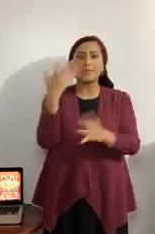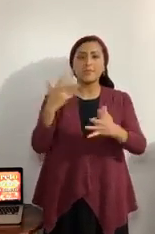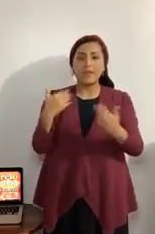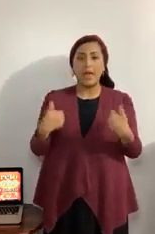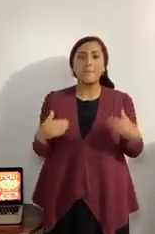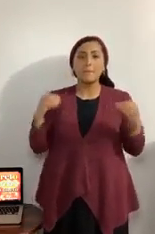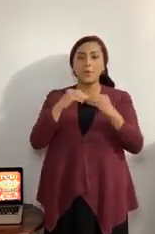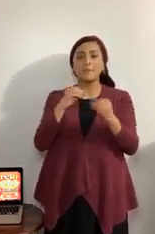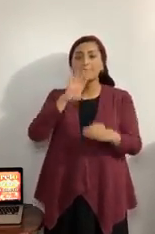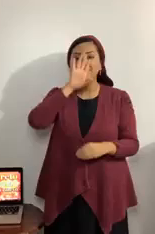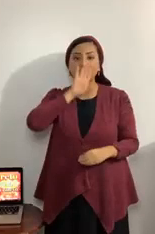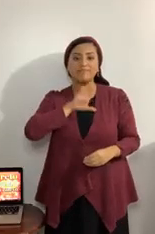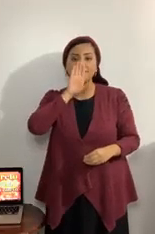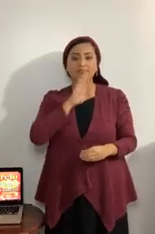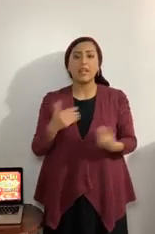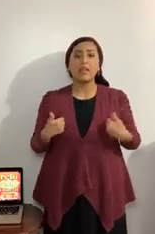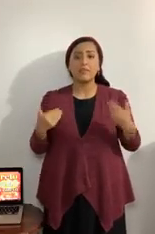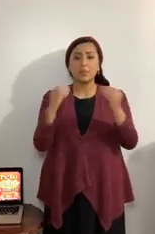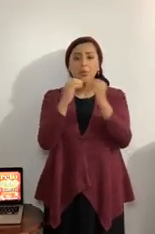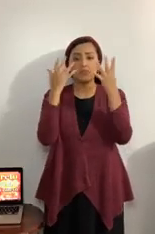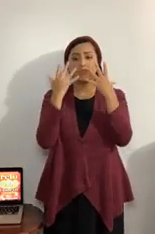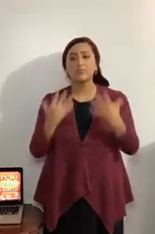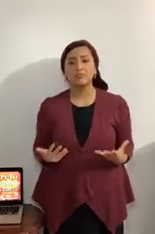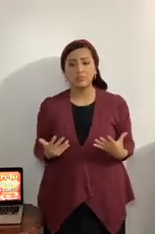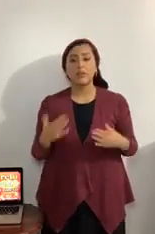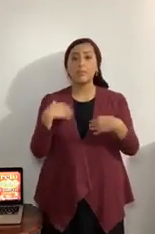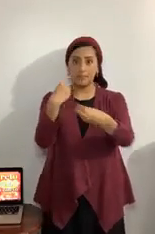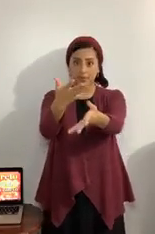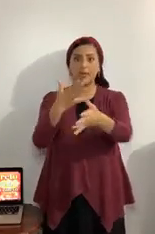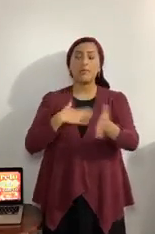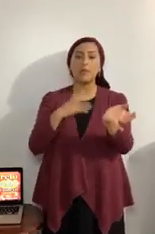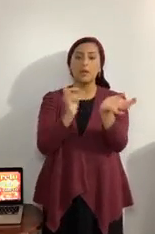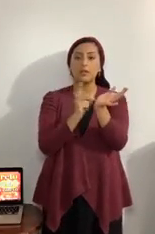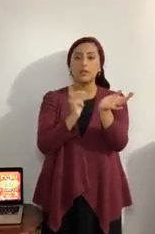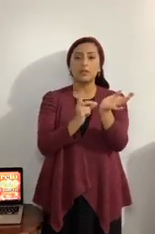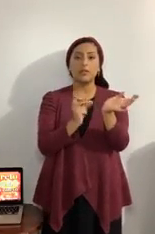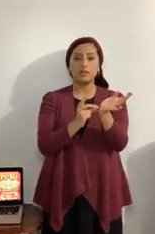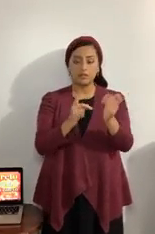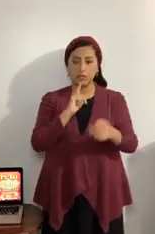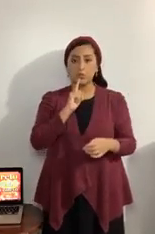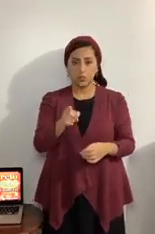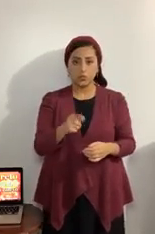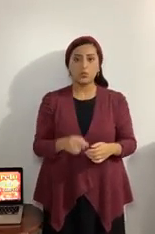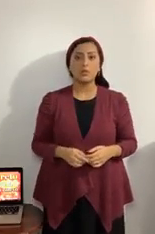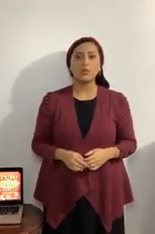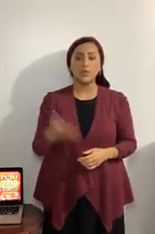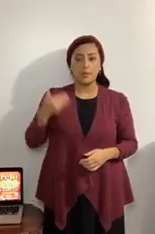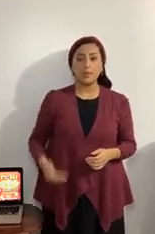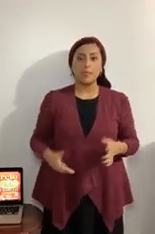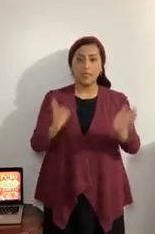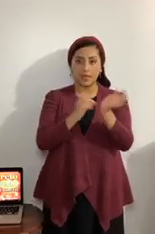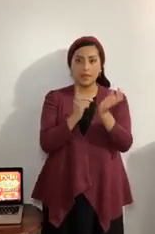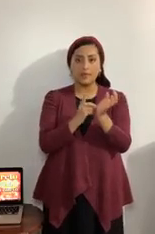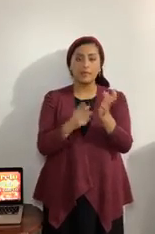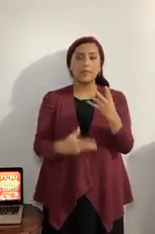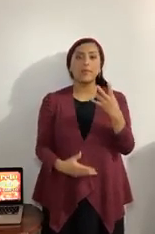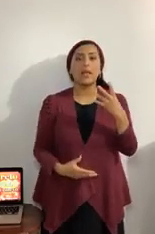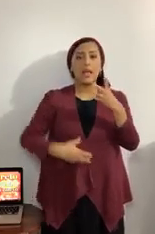depresión en esa época. Te lo digo como médico, con autoridad que Yahweh da a sus hijos, a su siervo, en este caso como médico. Aumenta la cantidad de prescripción